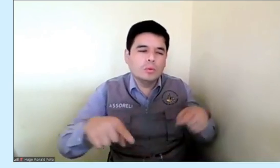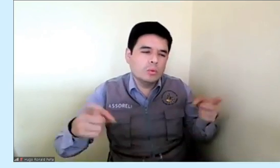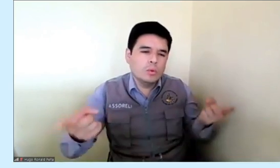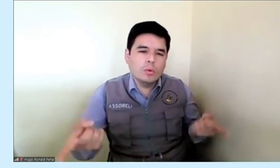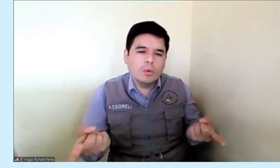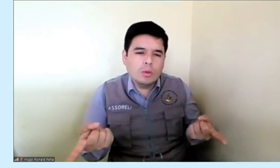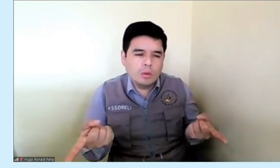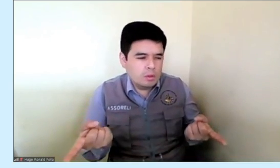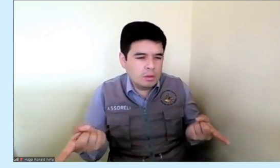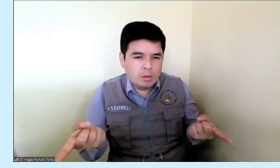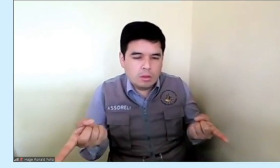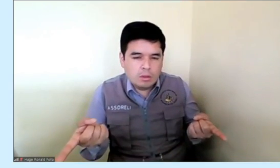¿Cuándo? De afuera hacia adentro.